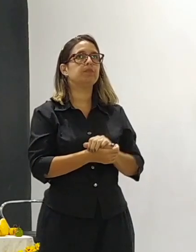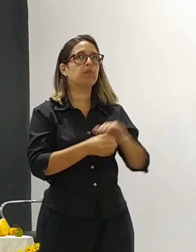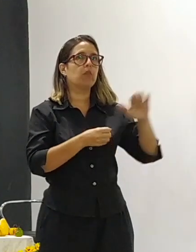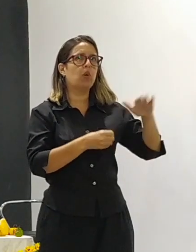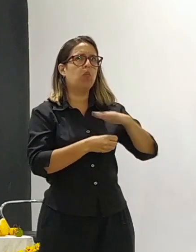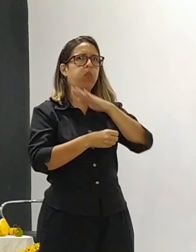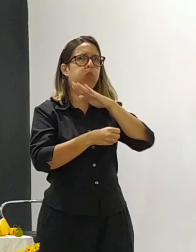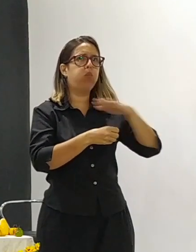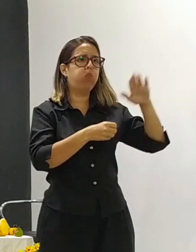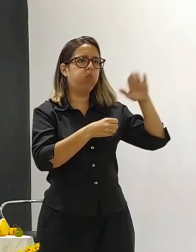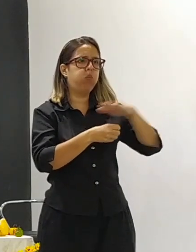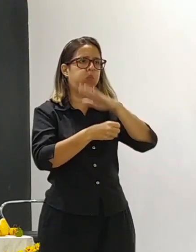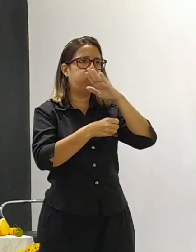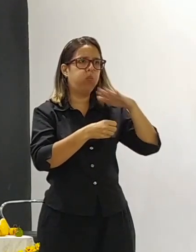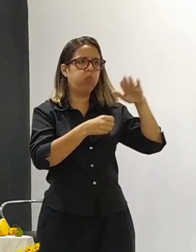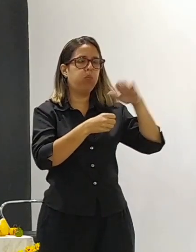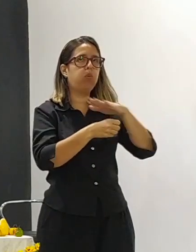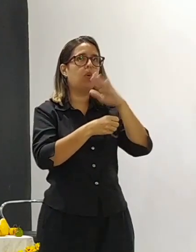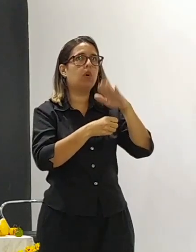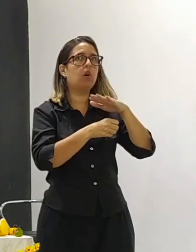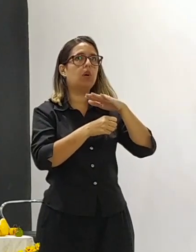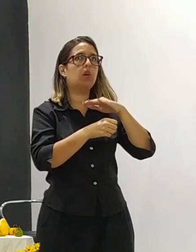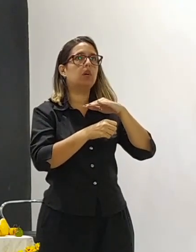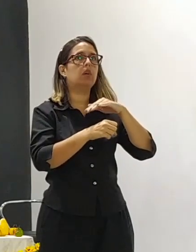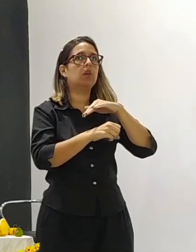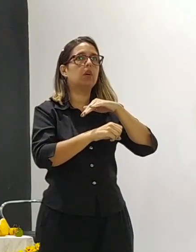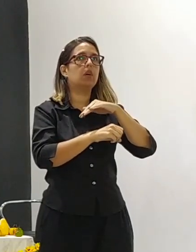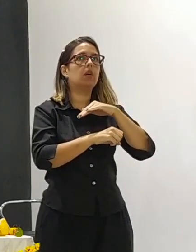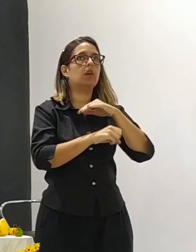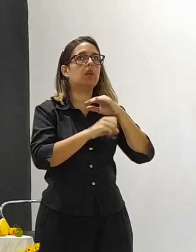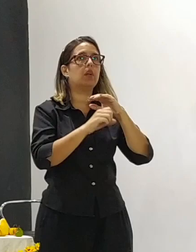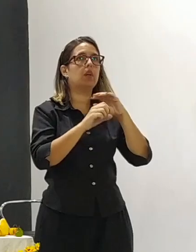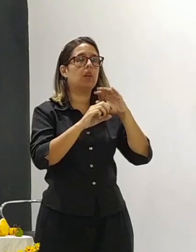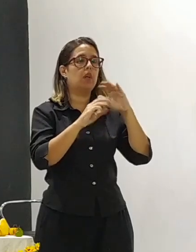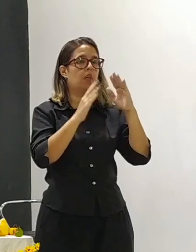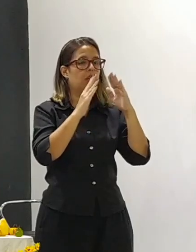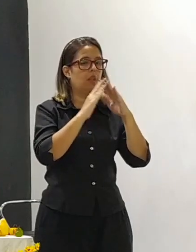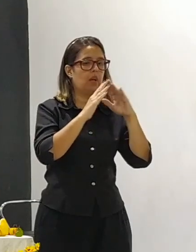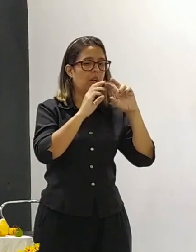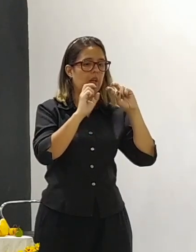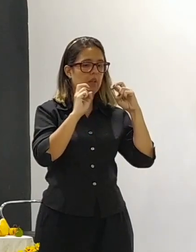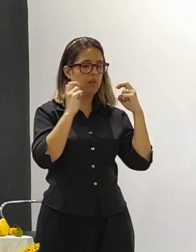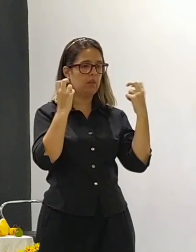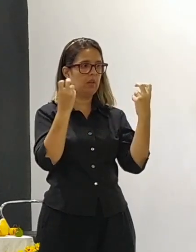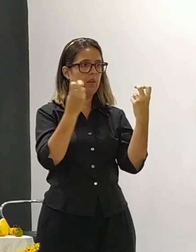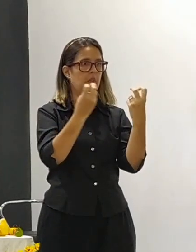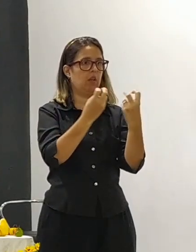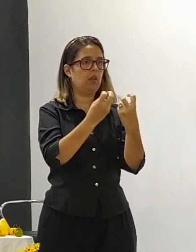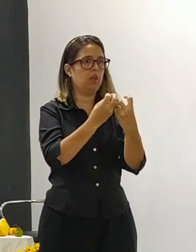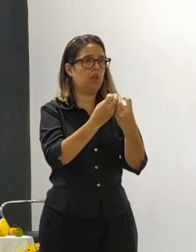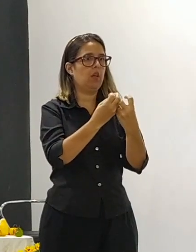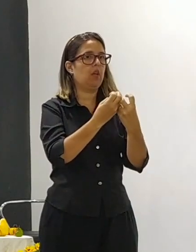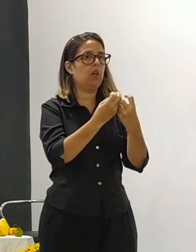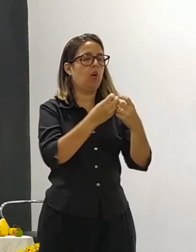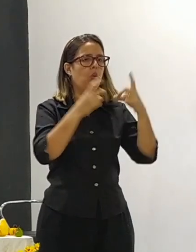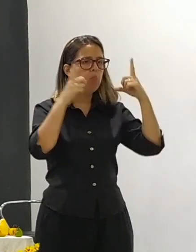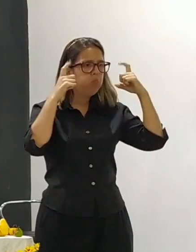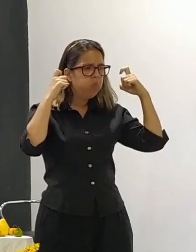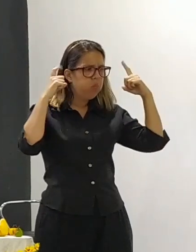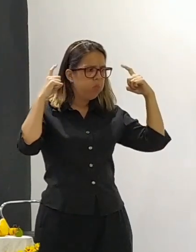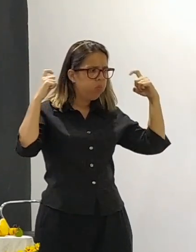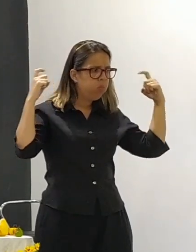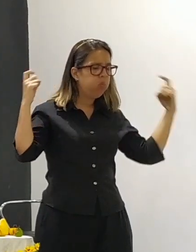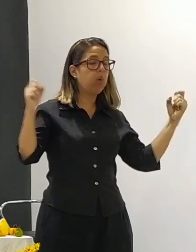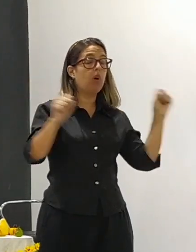E encheu toda a casa em que estavam assentados. Aquele barulho encheu aquele lugar. Eles estavam